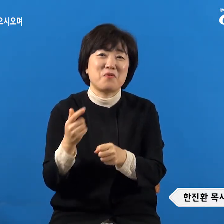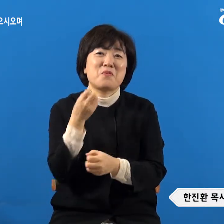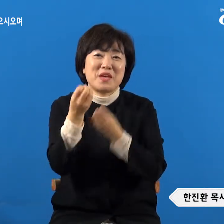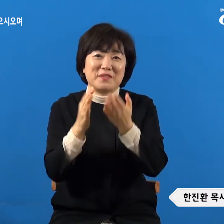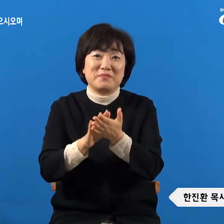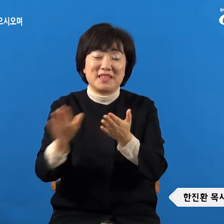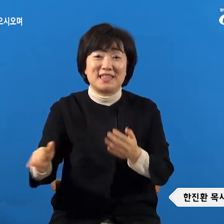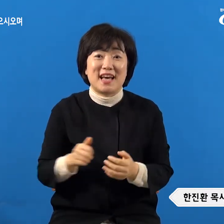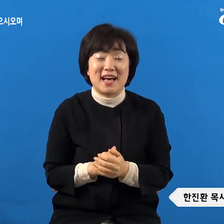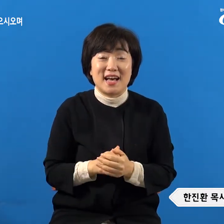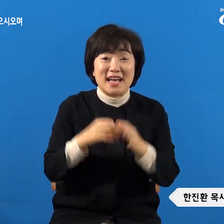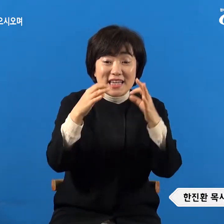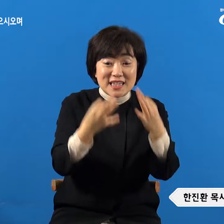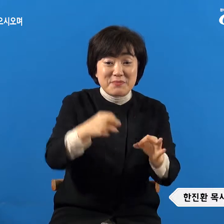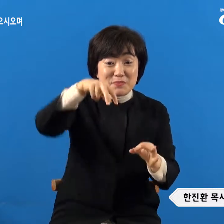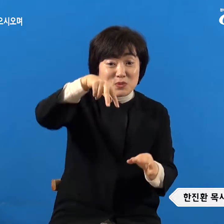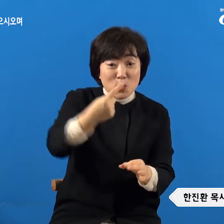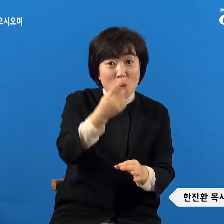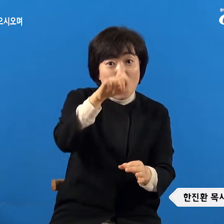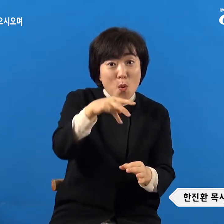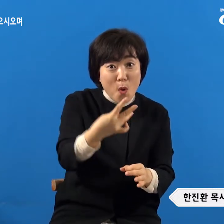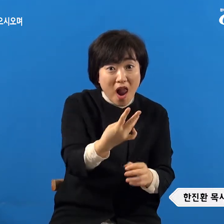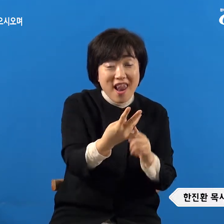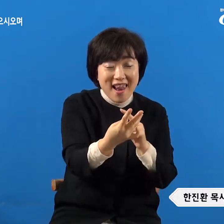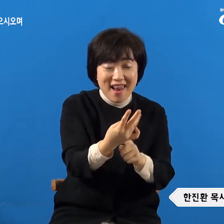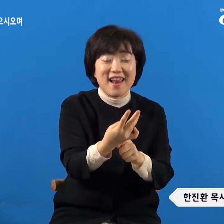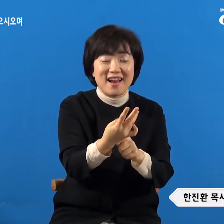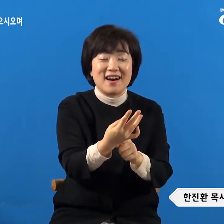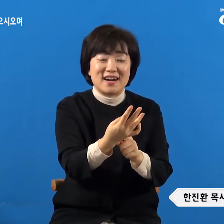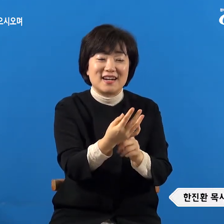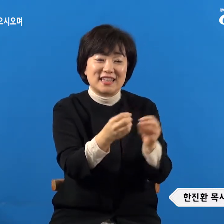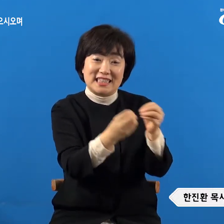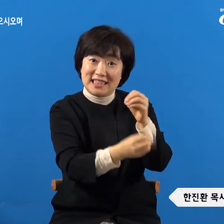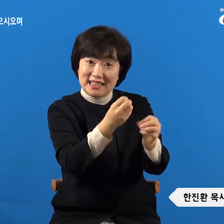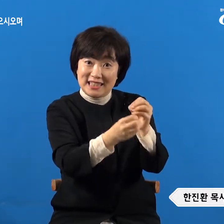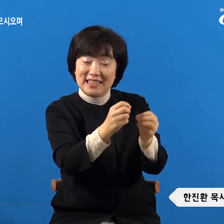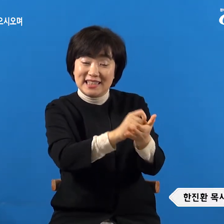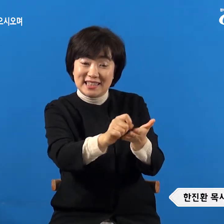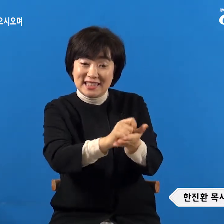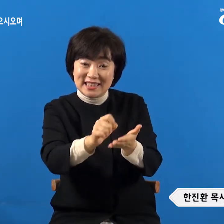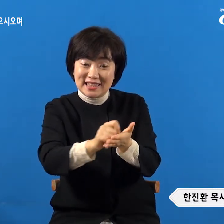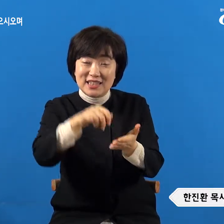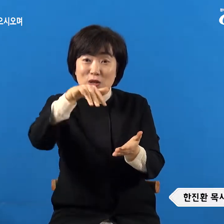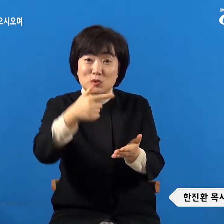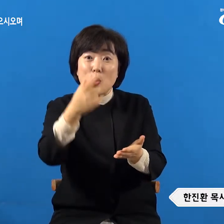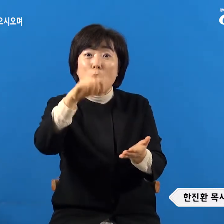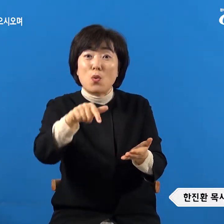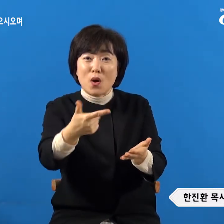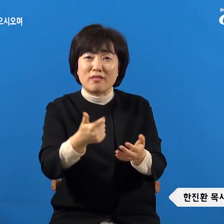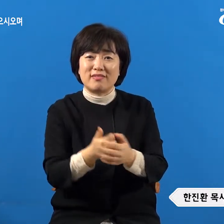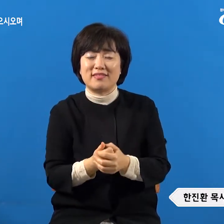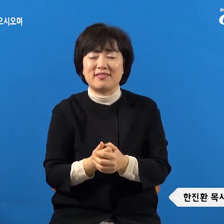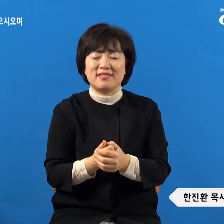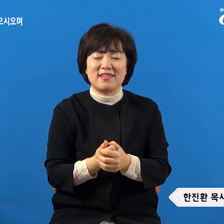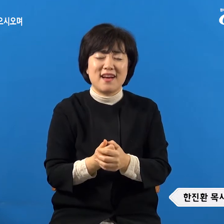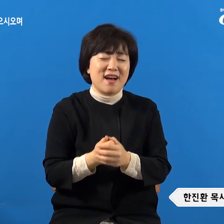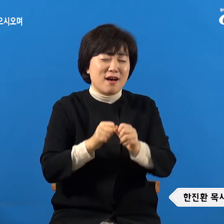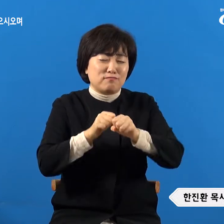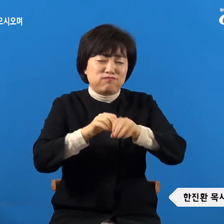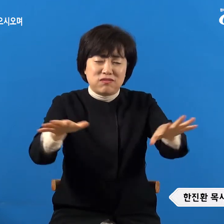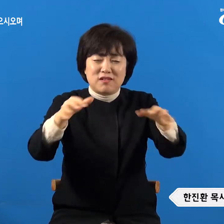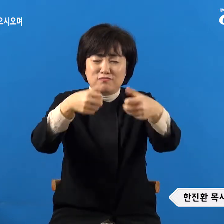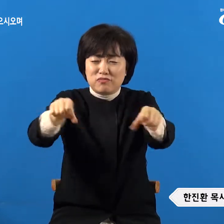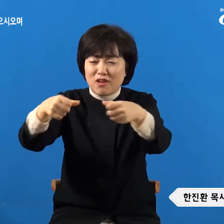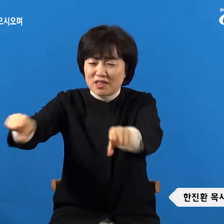김소월의 시 초혼을 아시죠? 산산이 부서진 이름이여, 허공 중에 헤어진 이름이여,